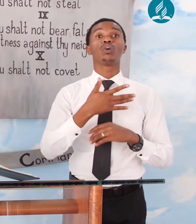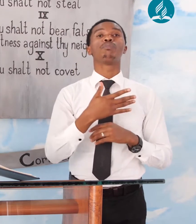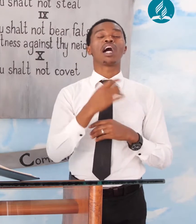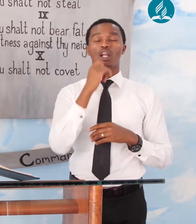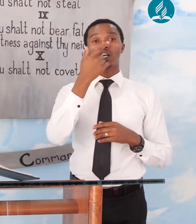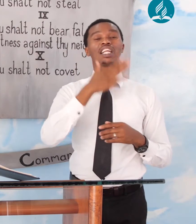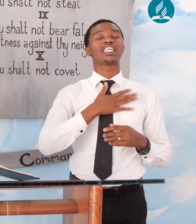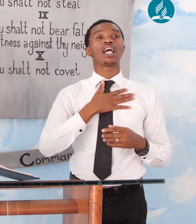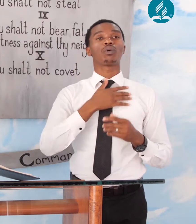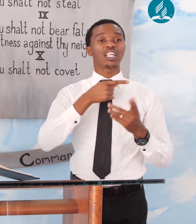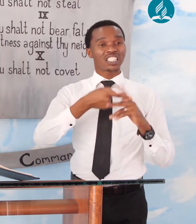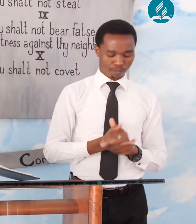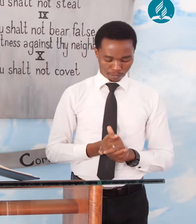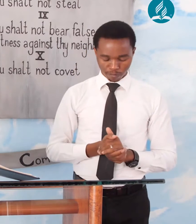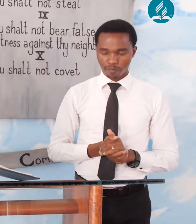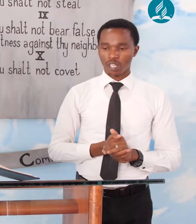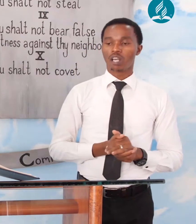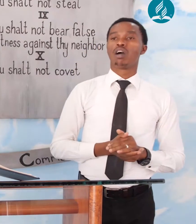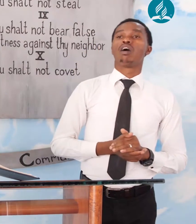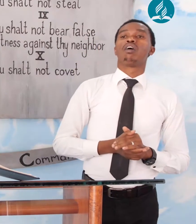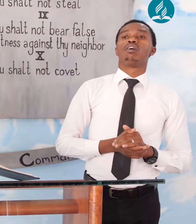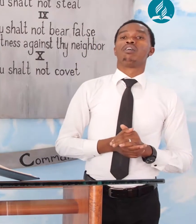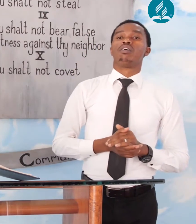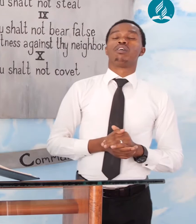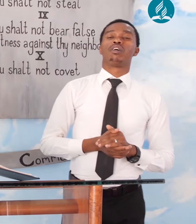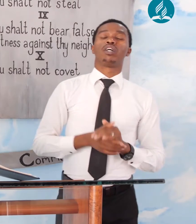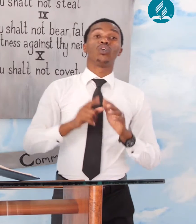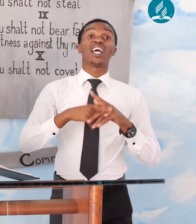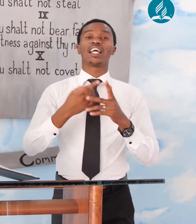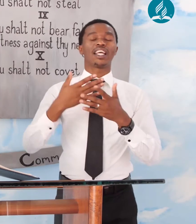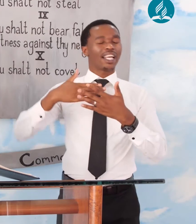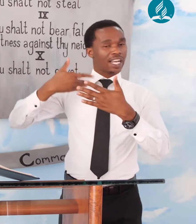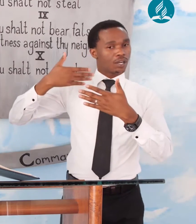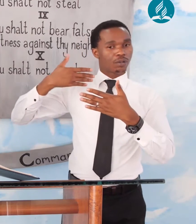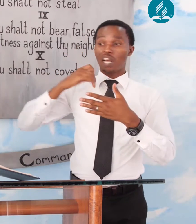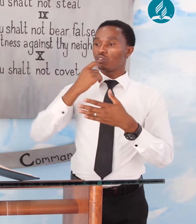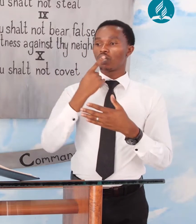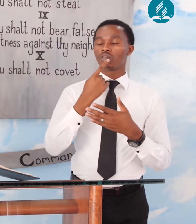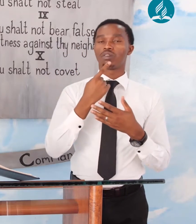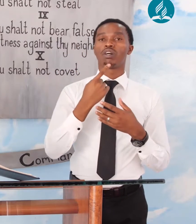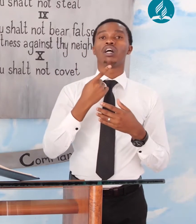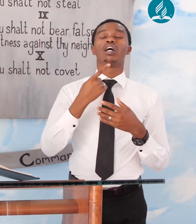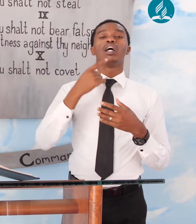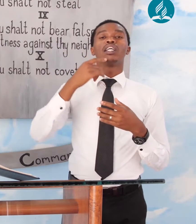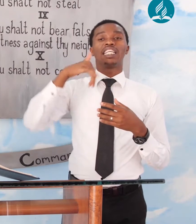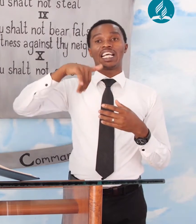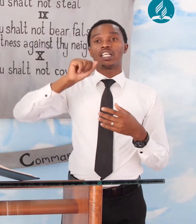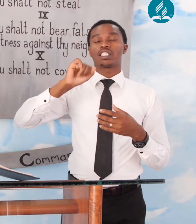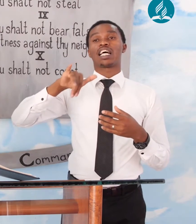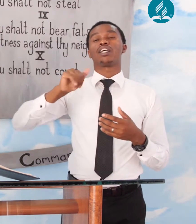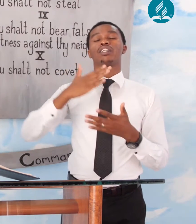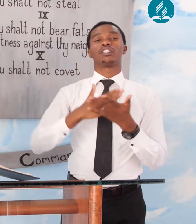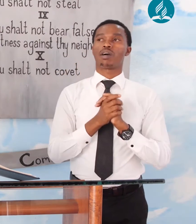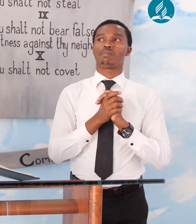ubwoko hejuru duhere haruguru haravuga ngo Yesaya igice cya gatandatu guhera